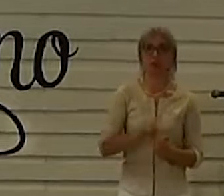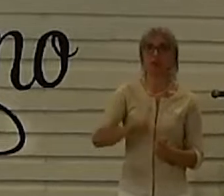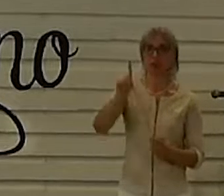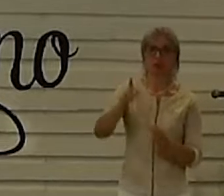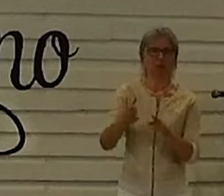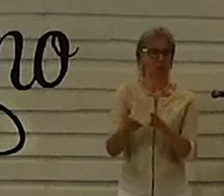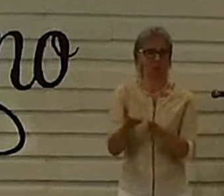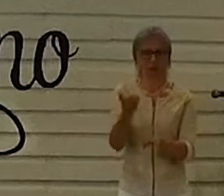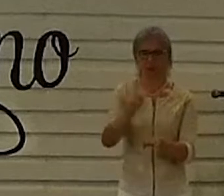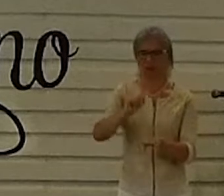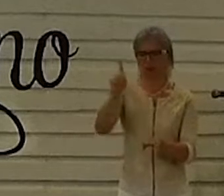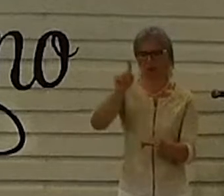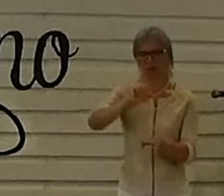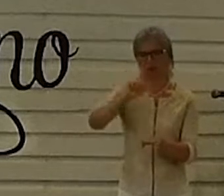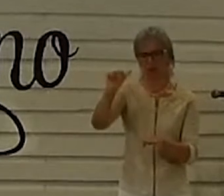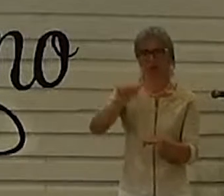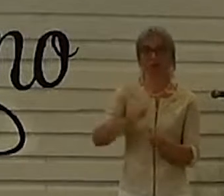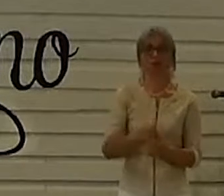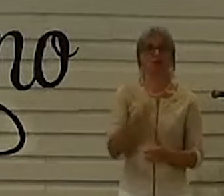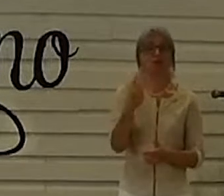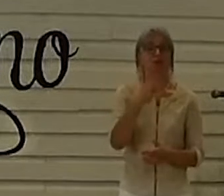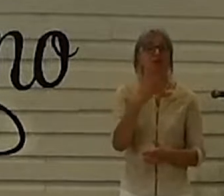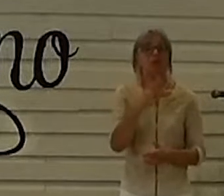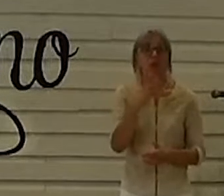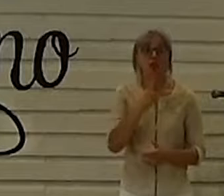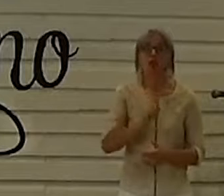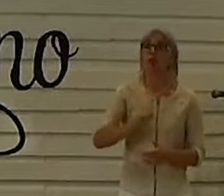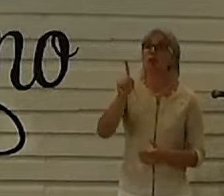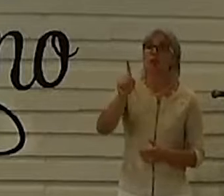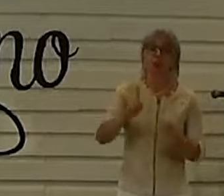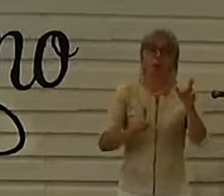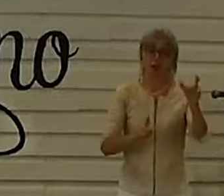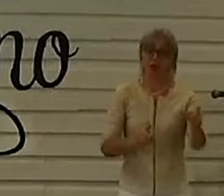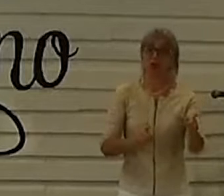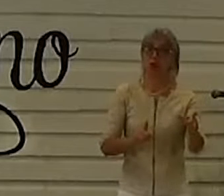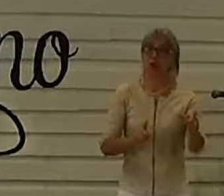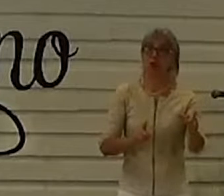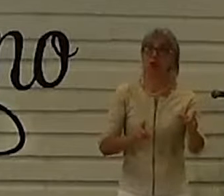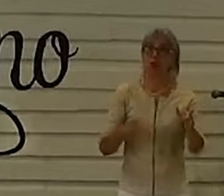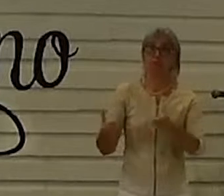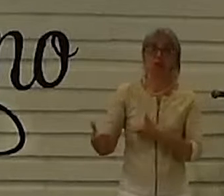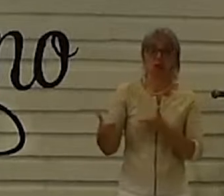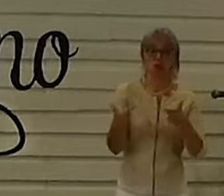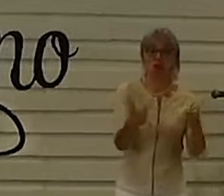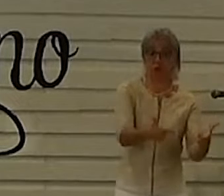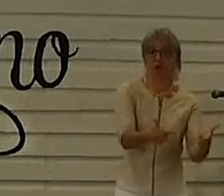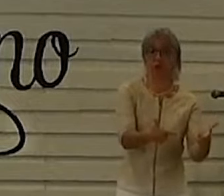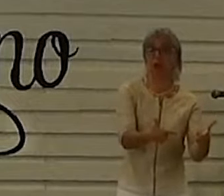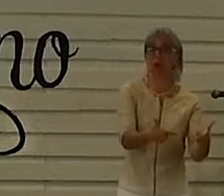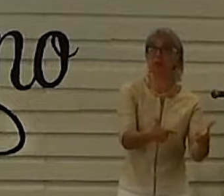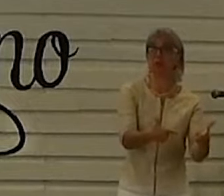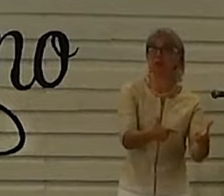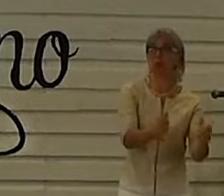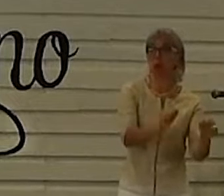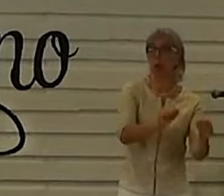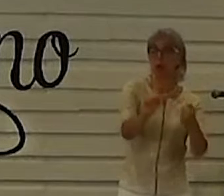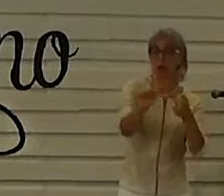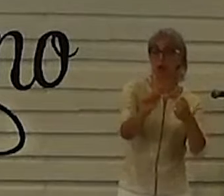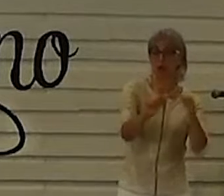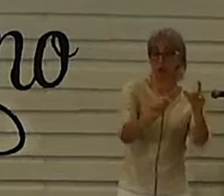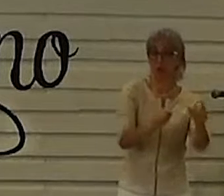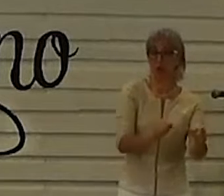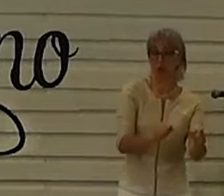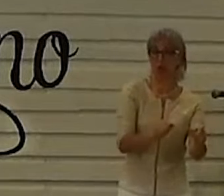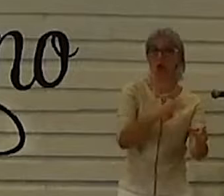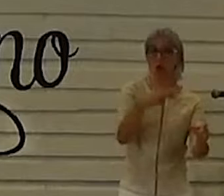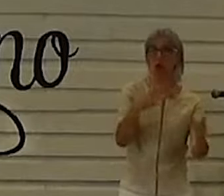comunque accettare i doni, i ministeri da parte di Dio, dobbiamo anche onorare coloro che sono in autorità, dice